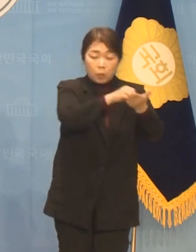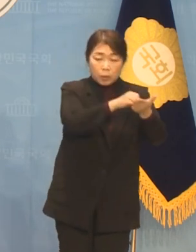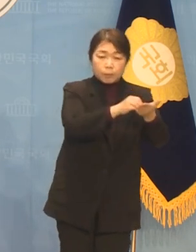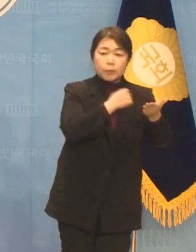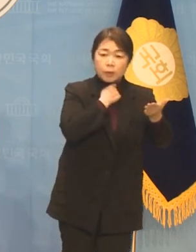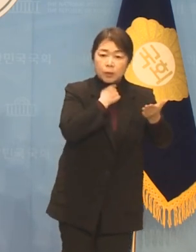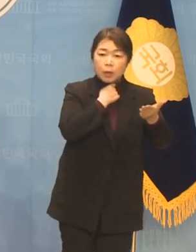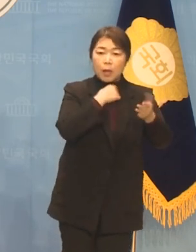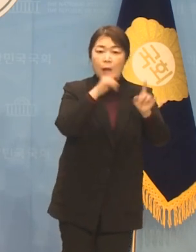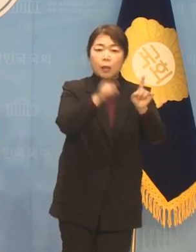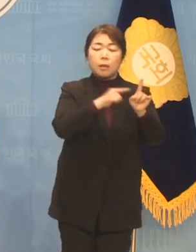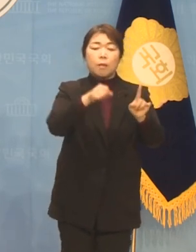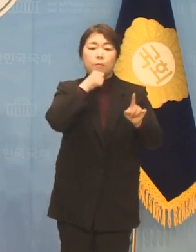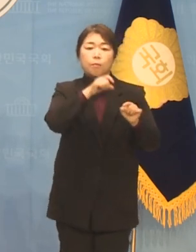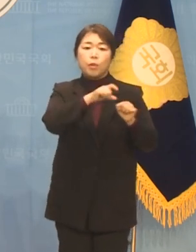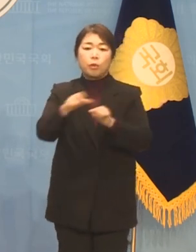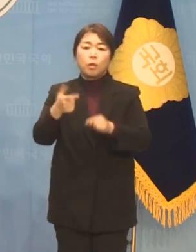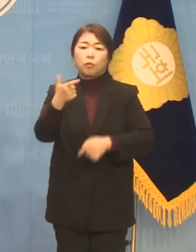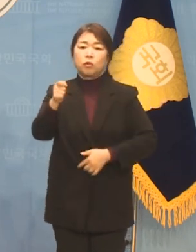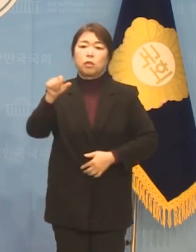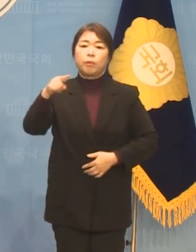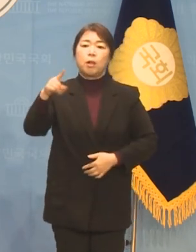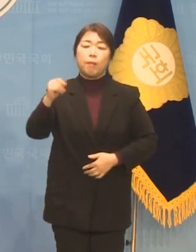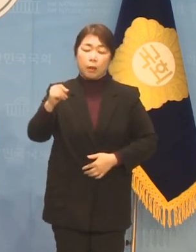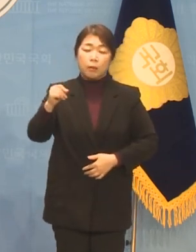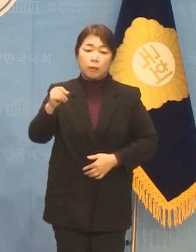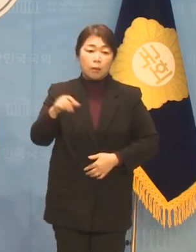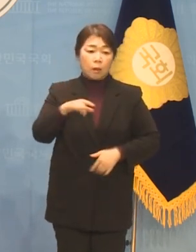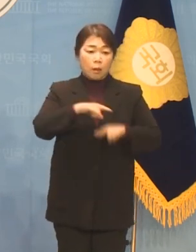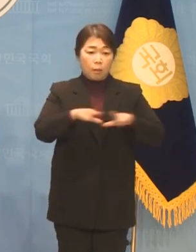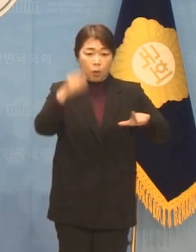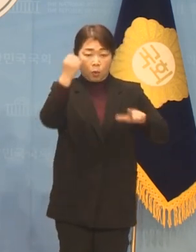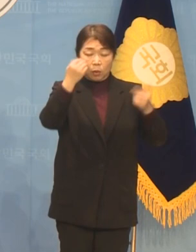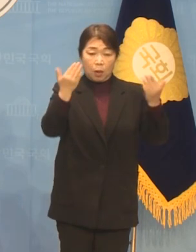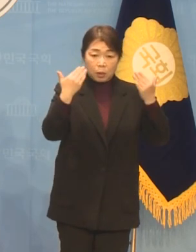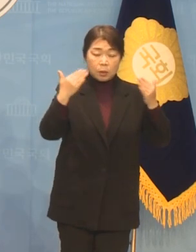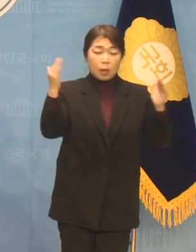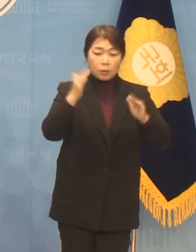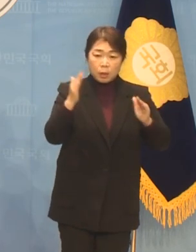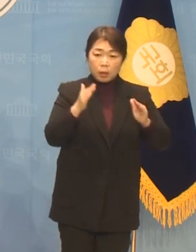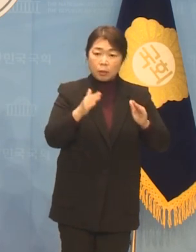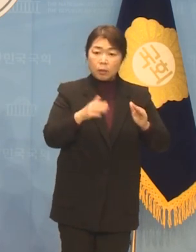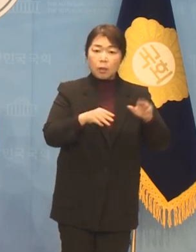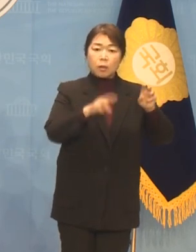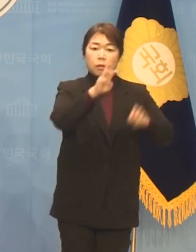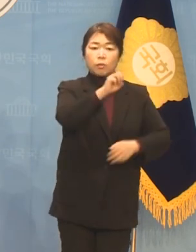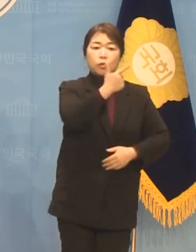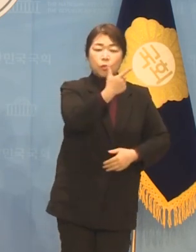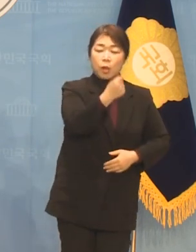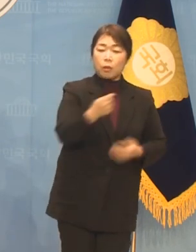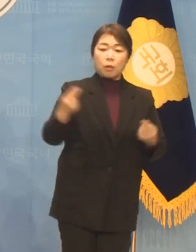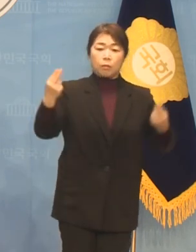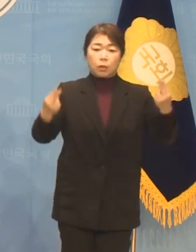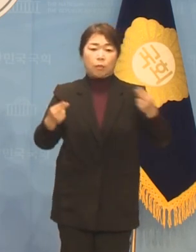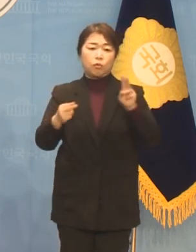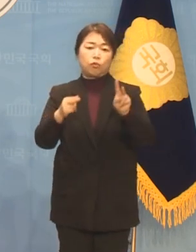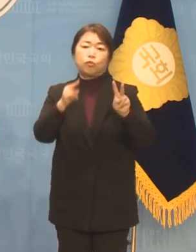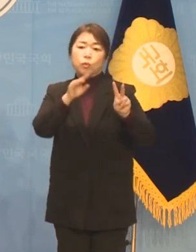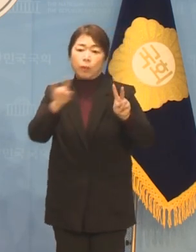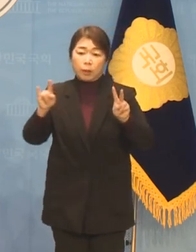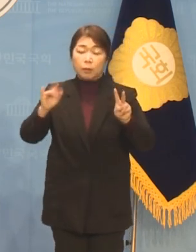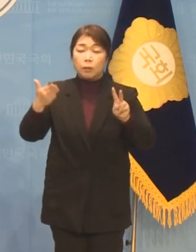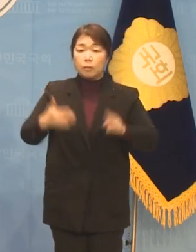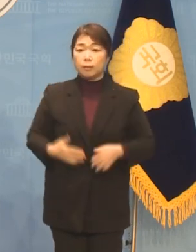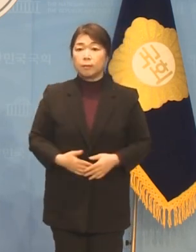평균 사교육비는 61만 원으로 일반고를 희망하는 학생 36만 원의 2배 가까이